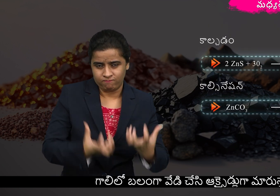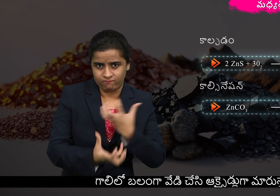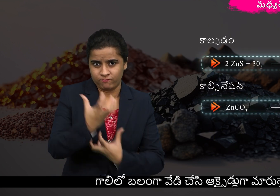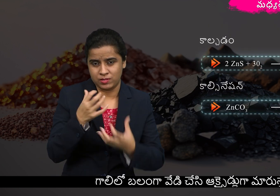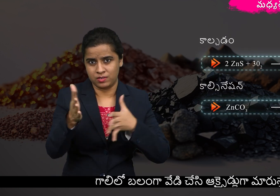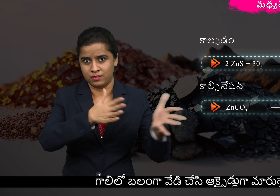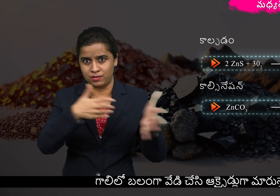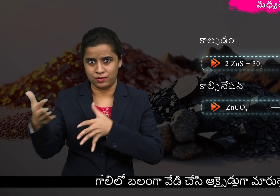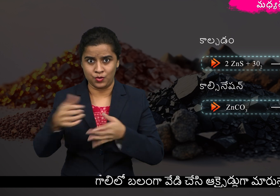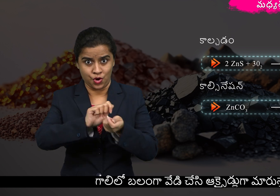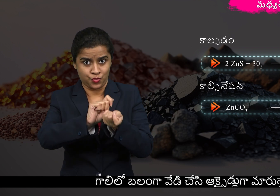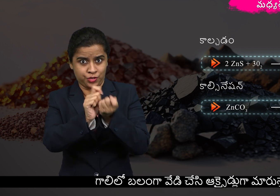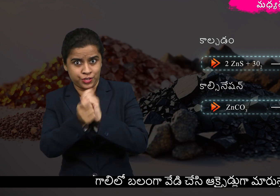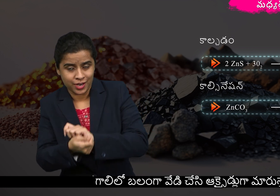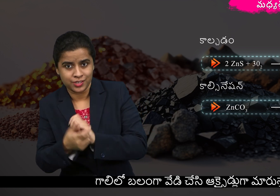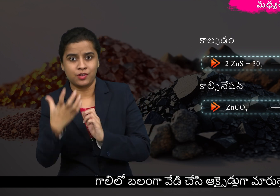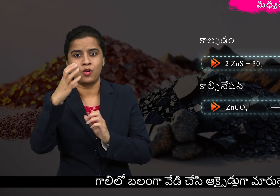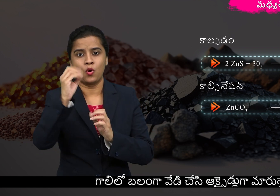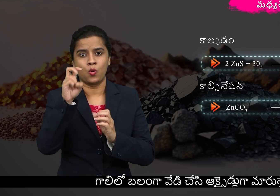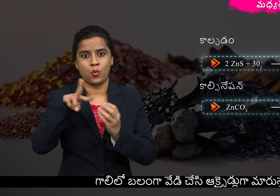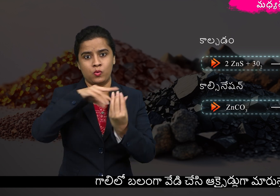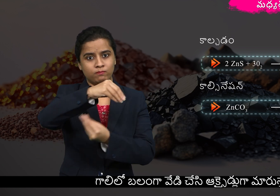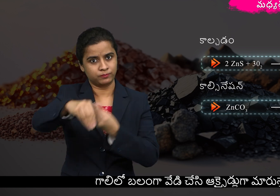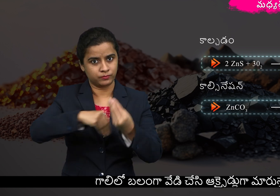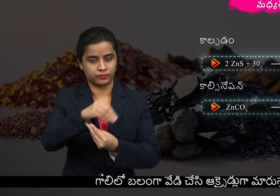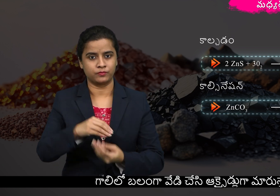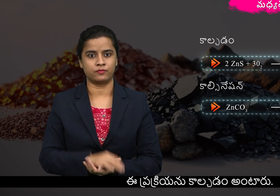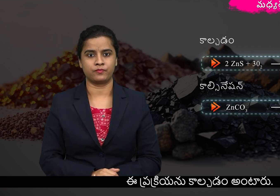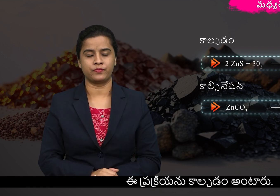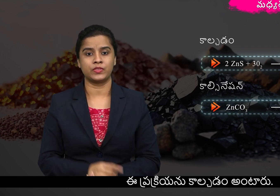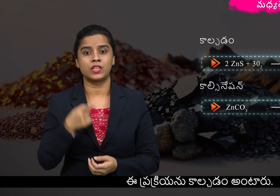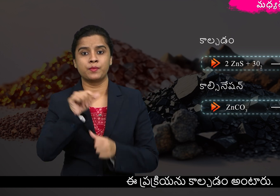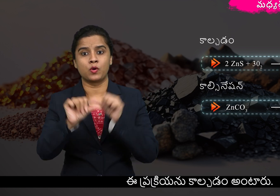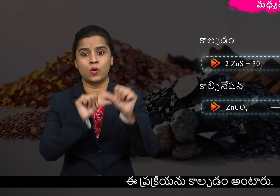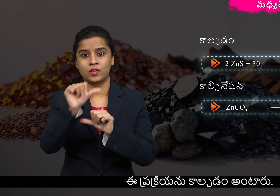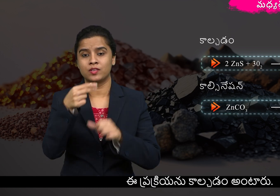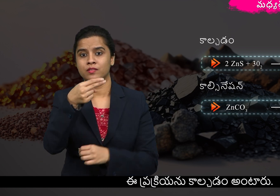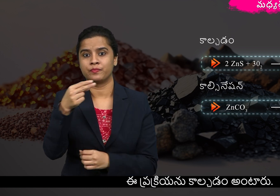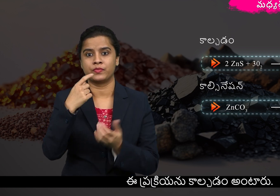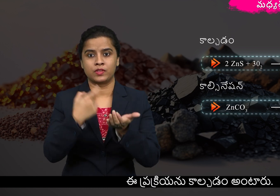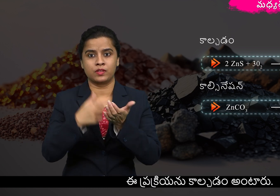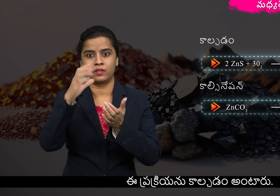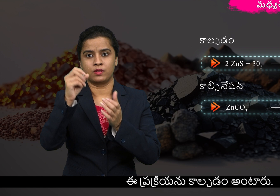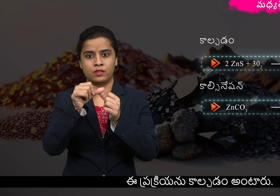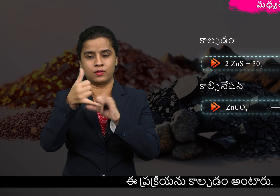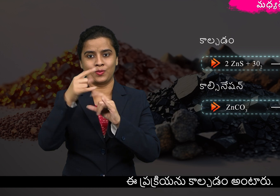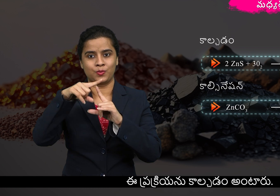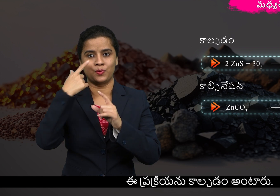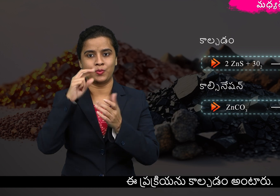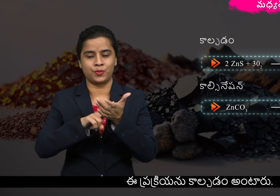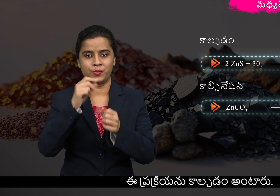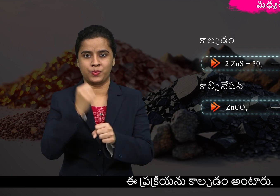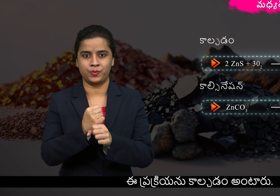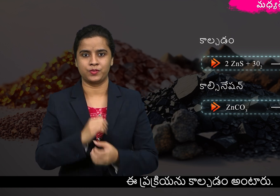గాలిలో బలంగా వేడి చేసి ఆక్సైడ్లుగా మారుస్తారు. ఈ ప్రక్రియను కాల్చడం అంటారు.